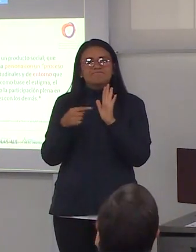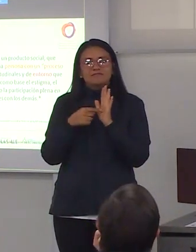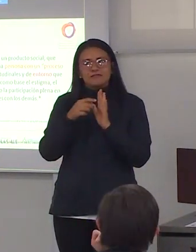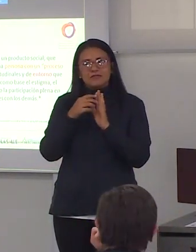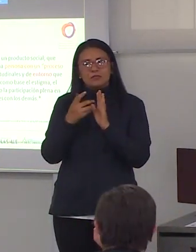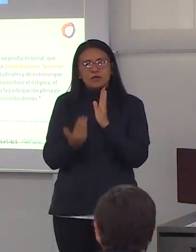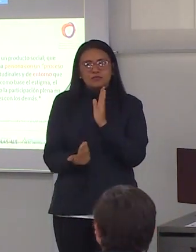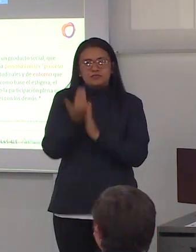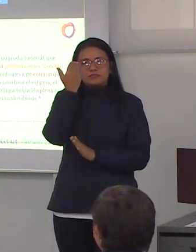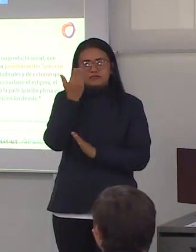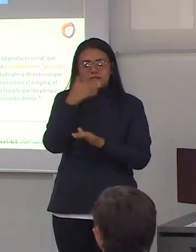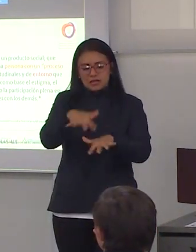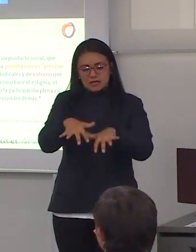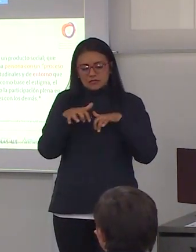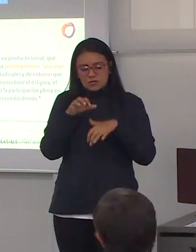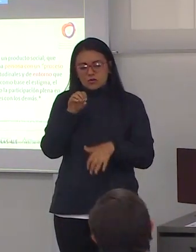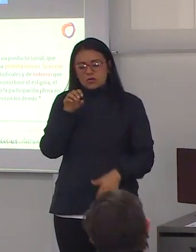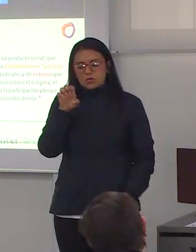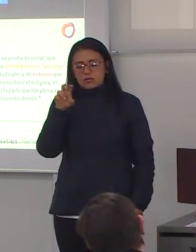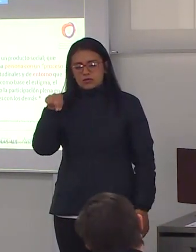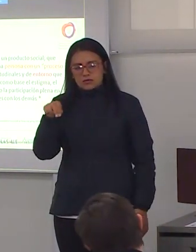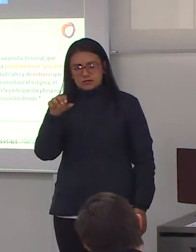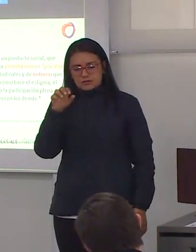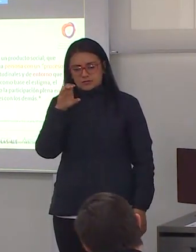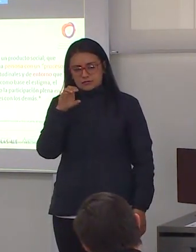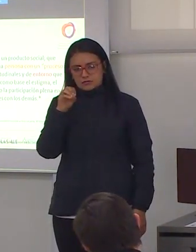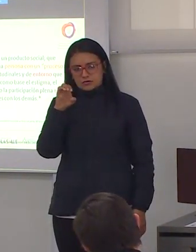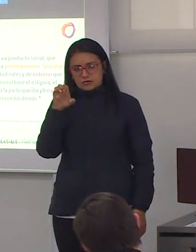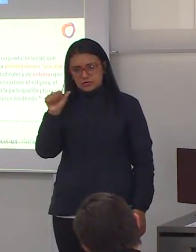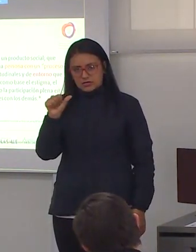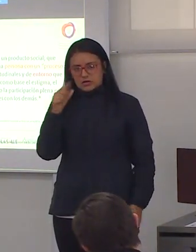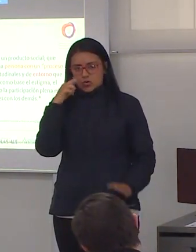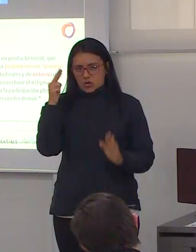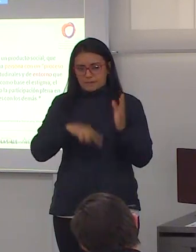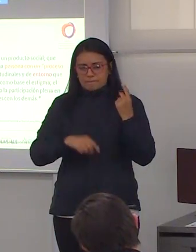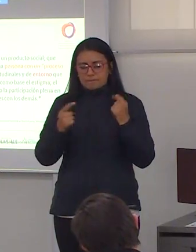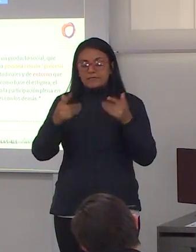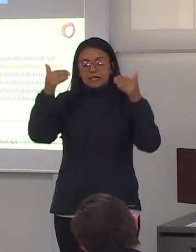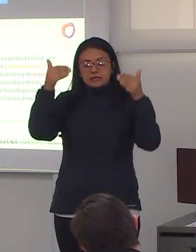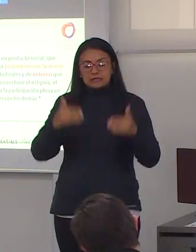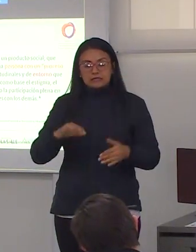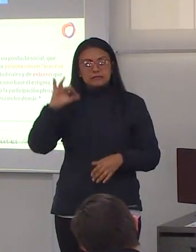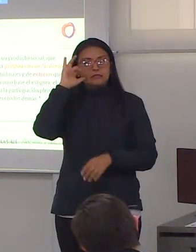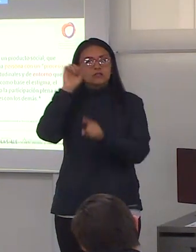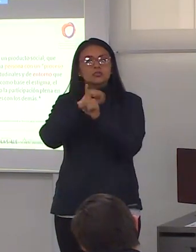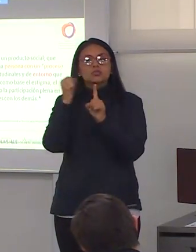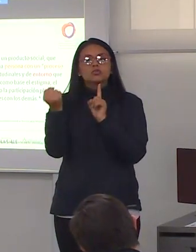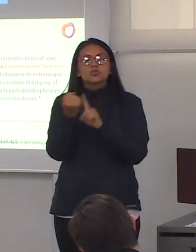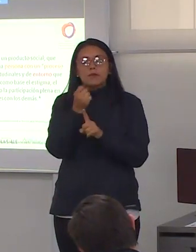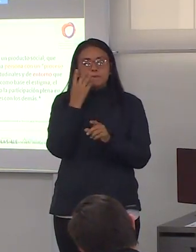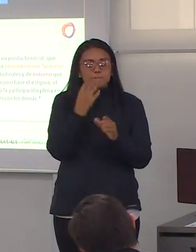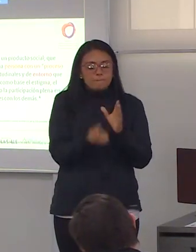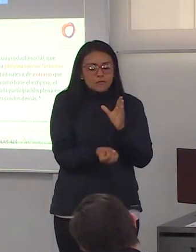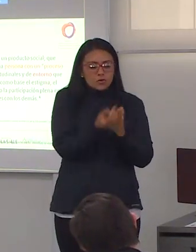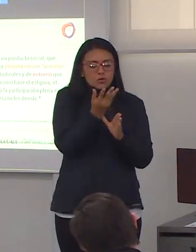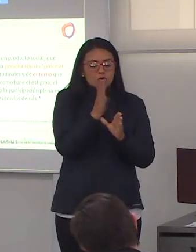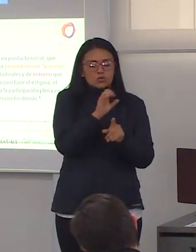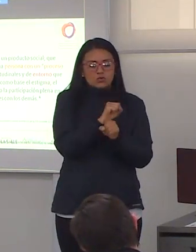concepto en la asamblea de la OEA y lo voy a leer rápidamente discapacidad psicosocial es un producto social